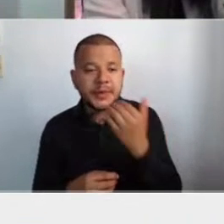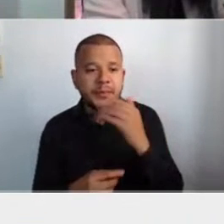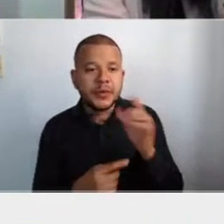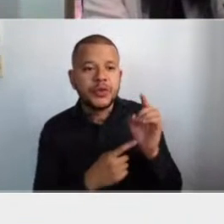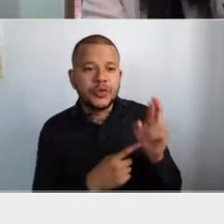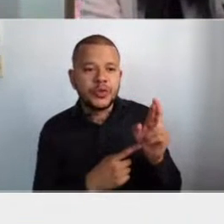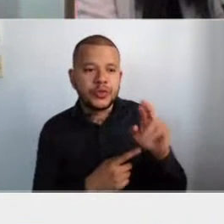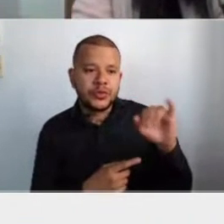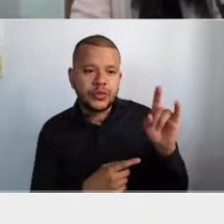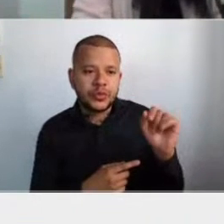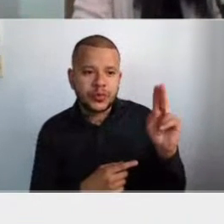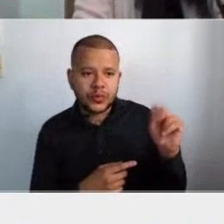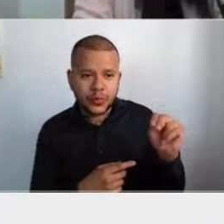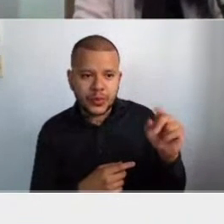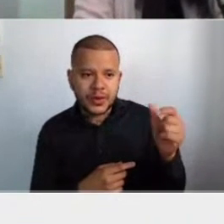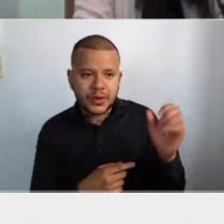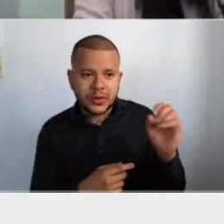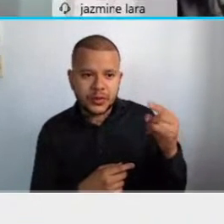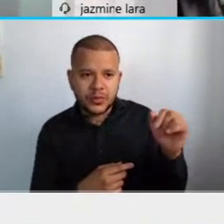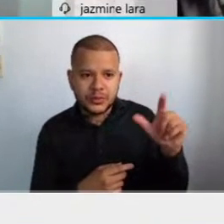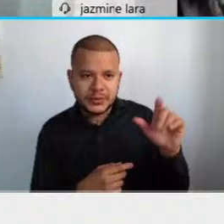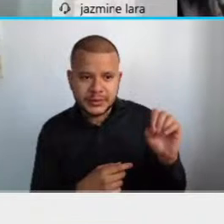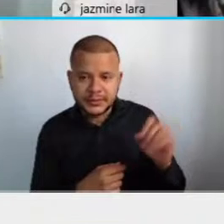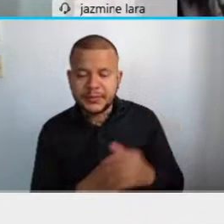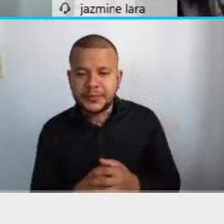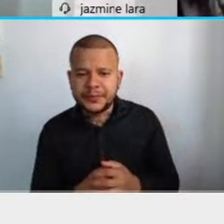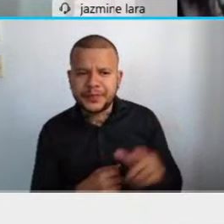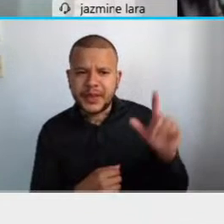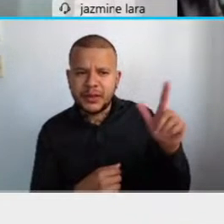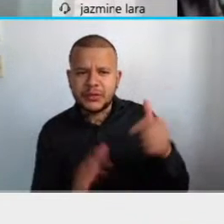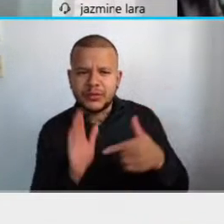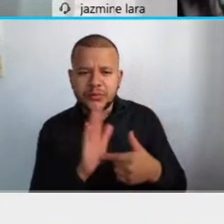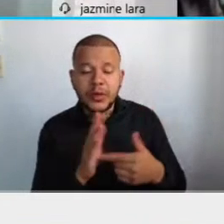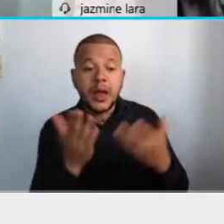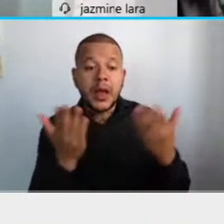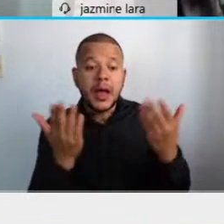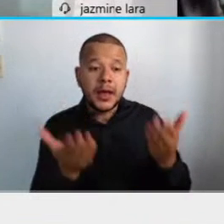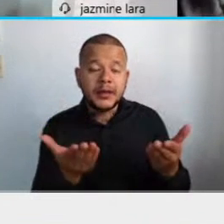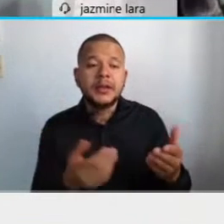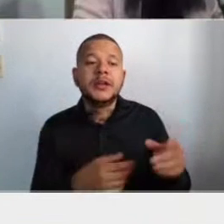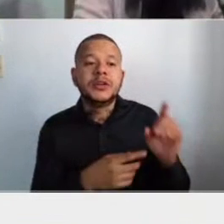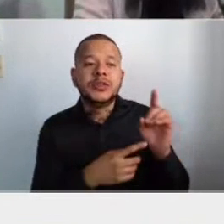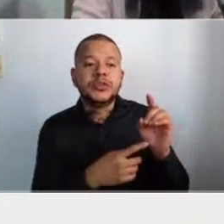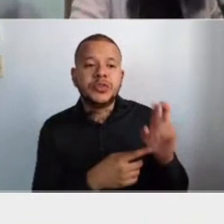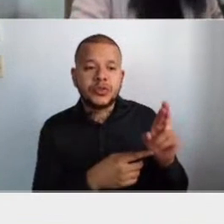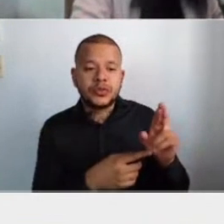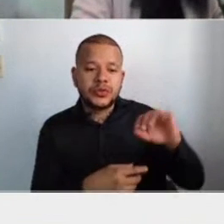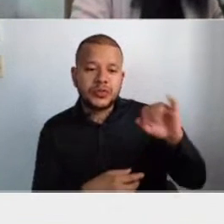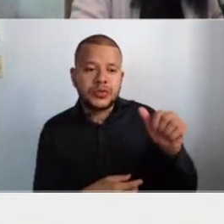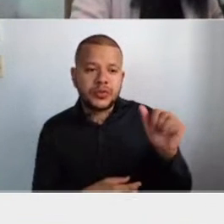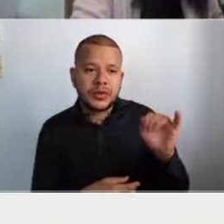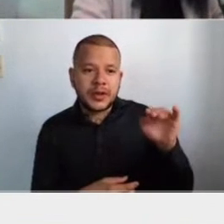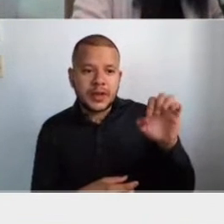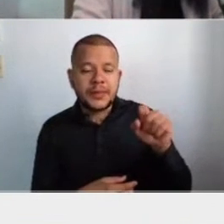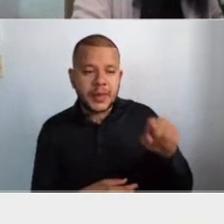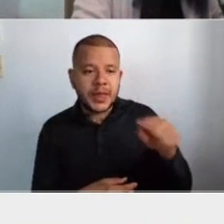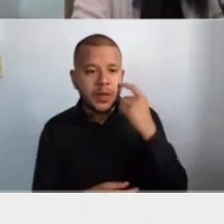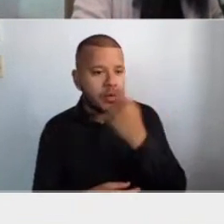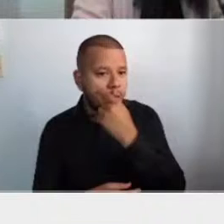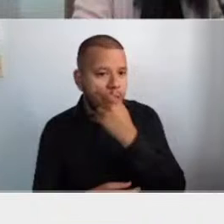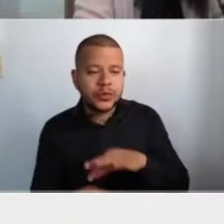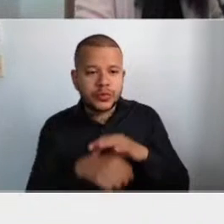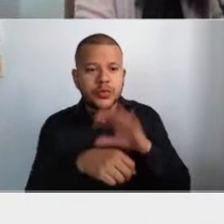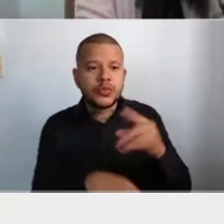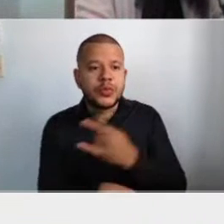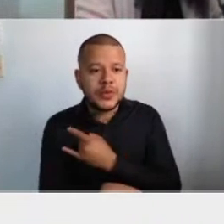Gonzalo López. Ya se los presentaré en un momento. Ah, y también tenemos al doctor Jaime Humberto Vargas, ¿cierto? Optómetra de la Universidad de La Salle,